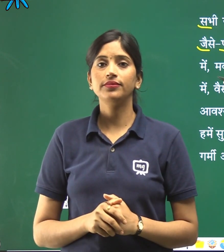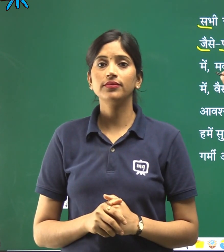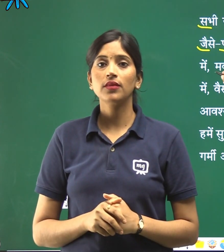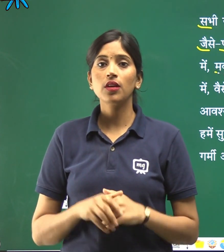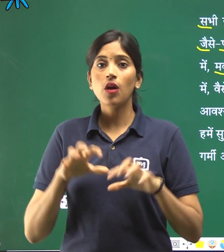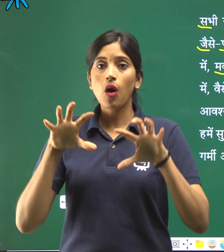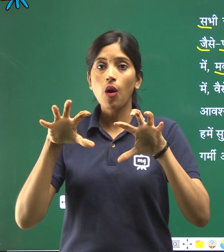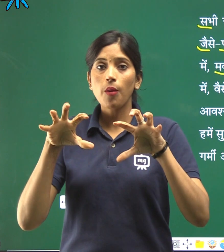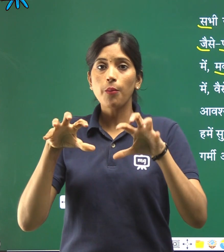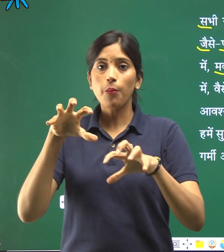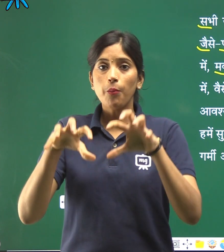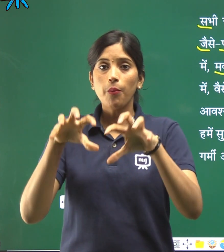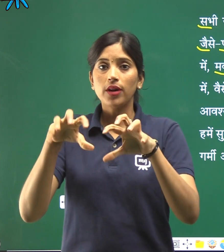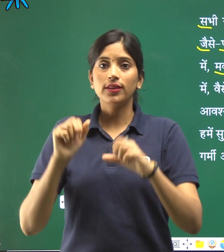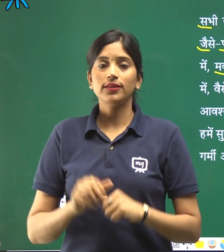मकड़ी